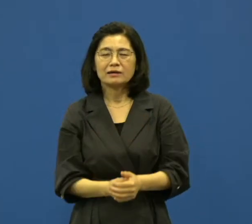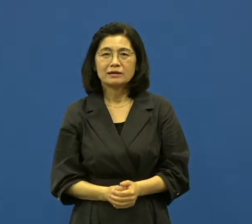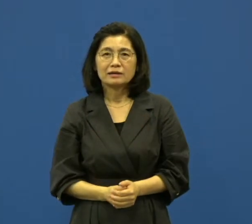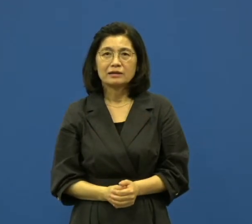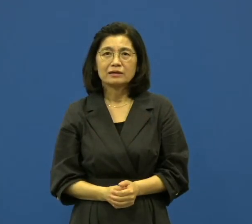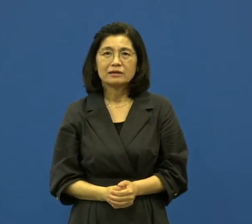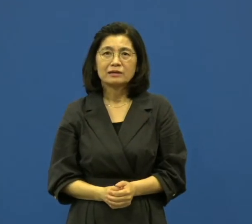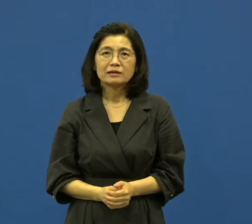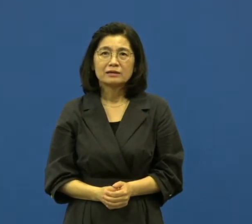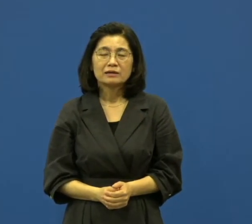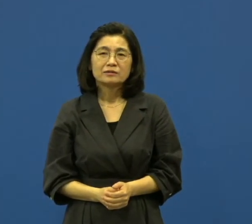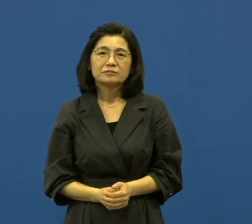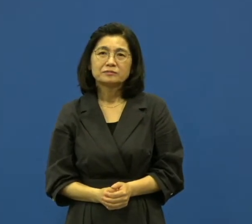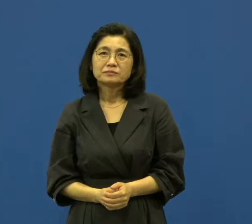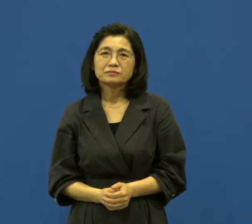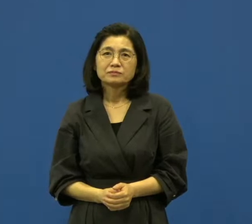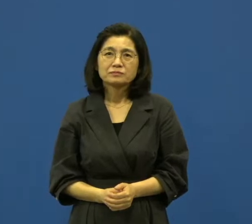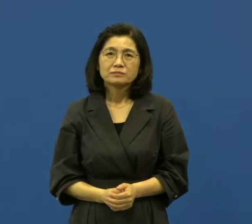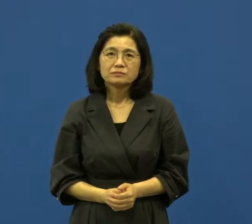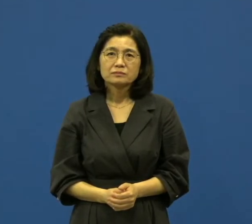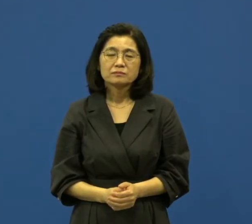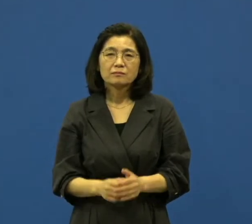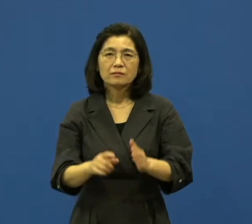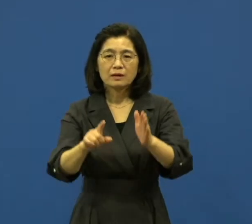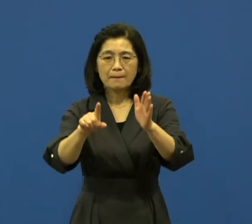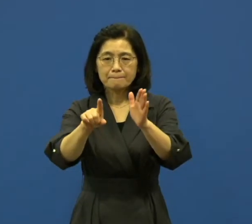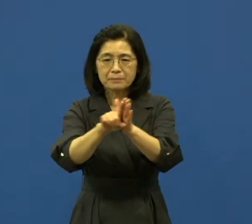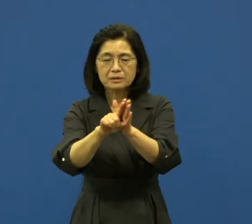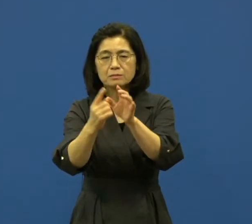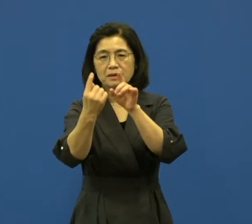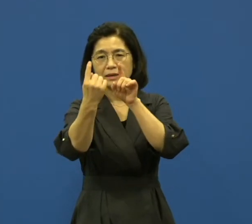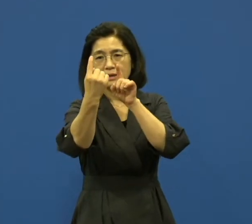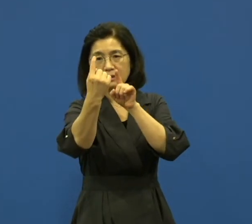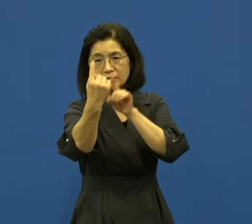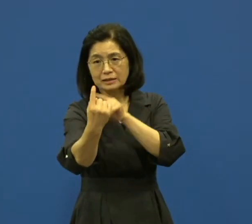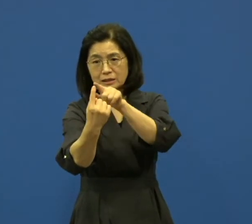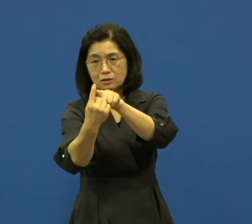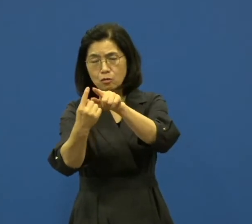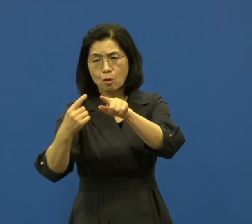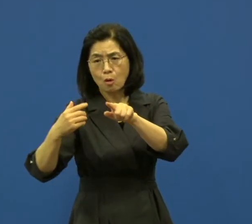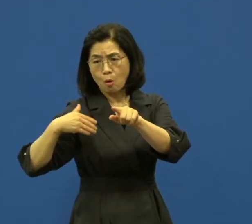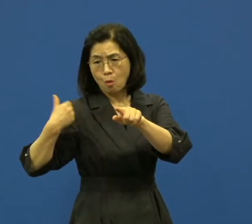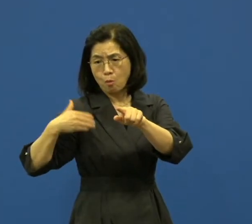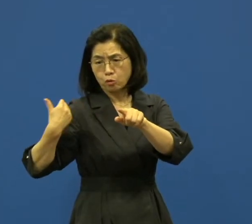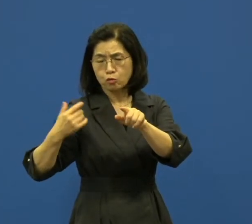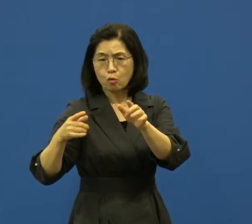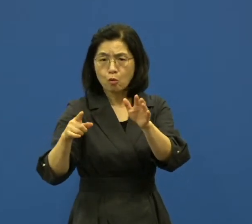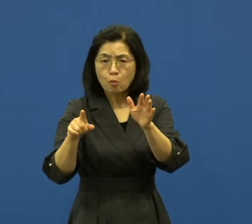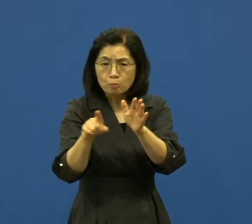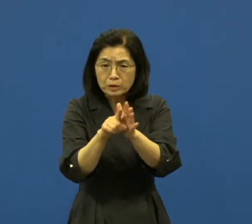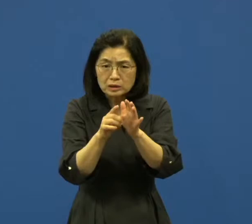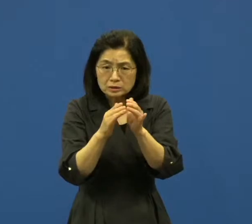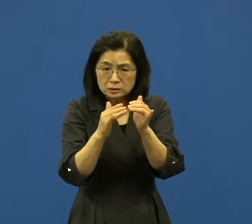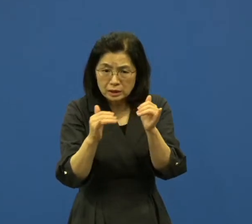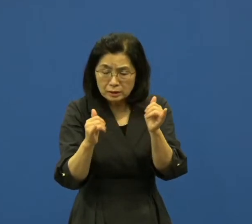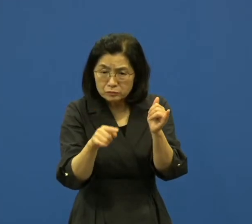지극히 정상적인 질문이죠. 여러분, 믿음의 대상을 모르고 믿는 것을 우리는 미신이라고 합니다. 미신.